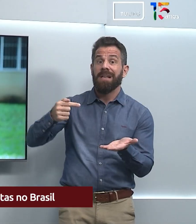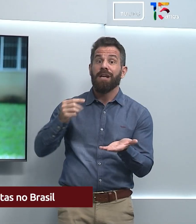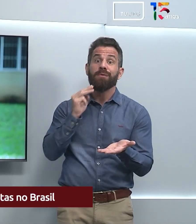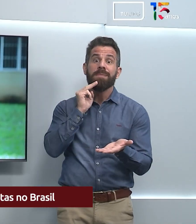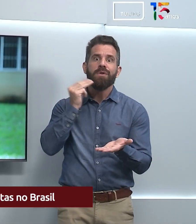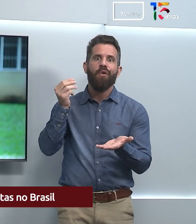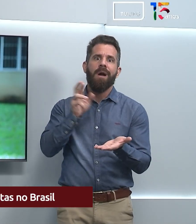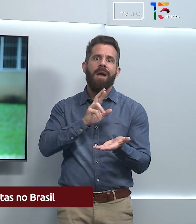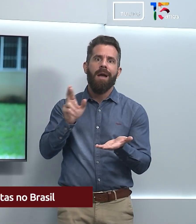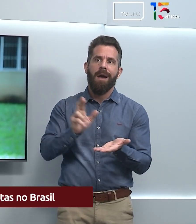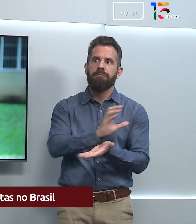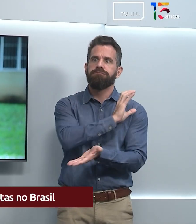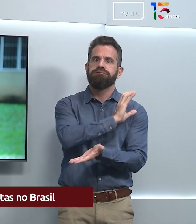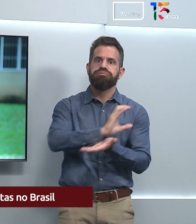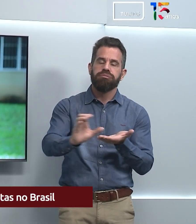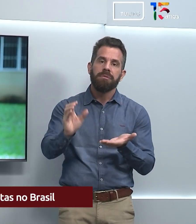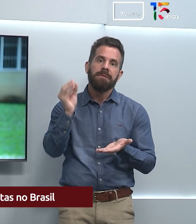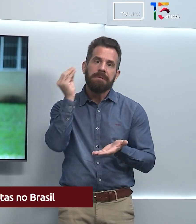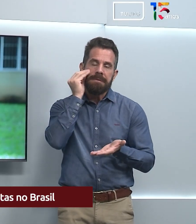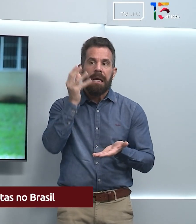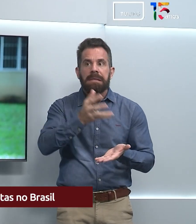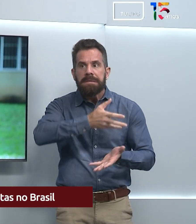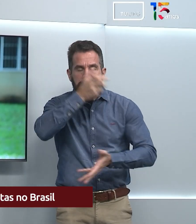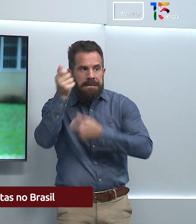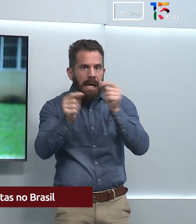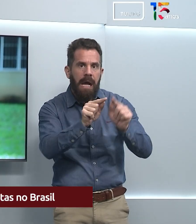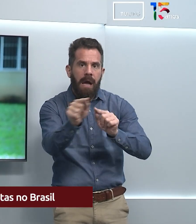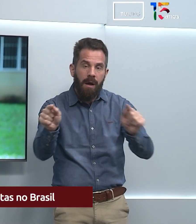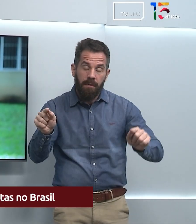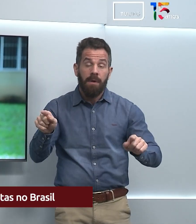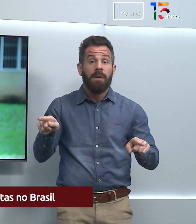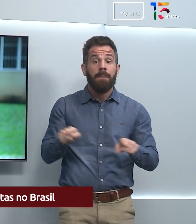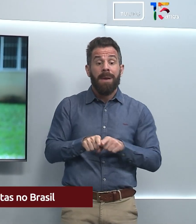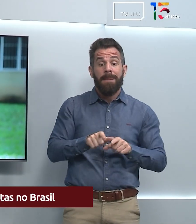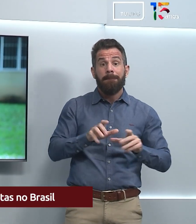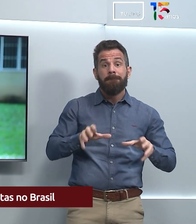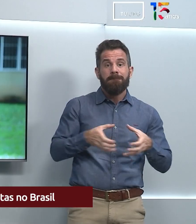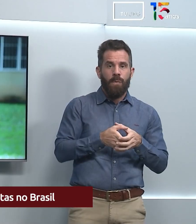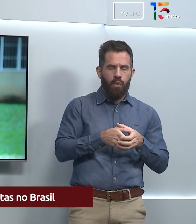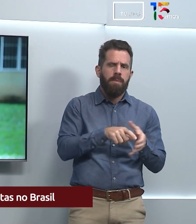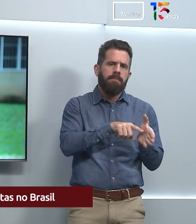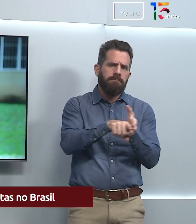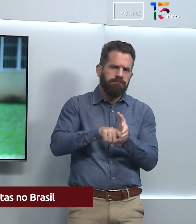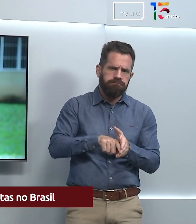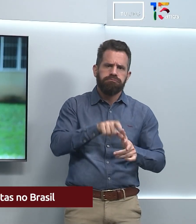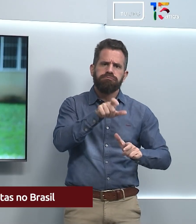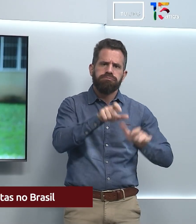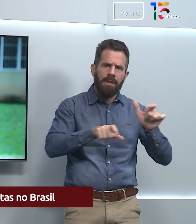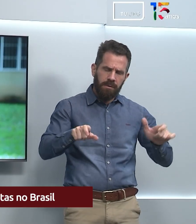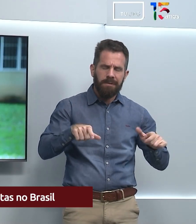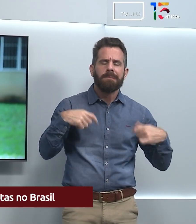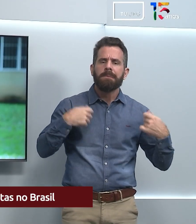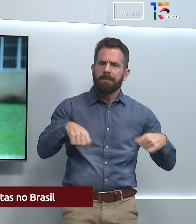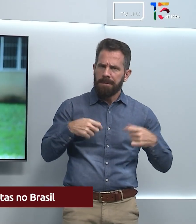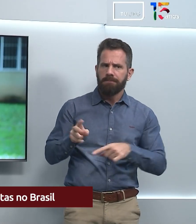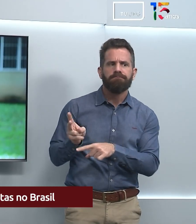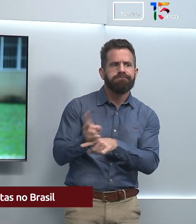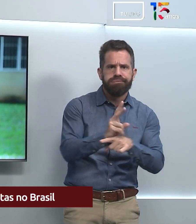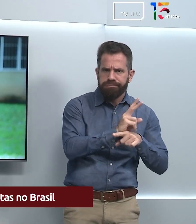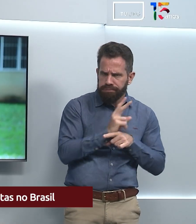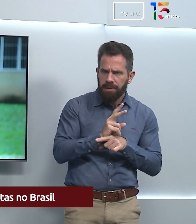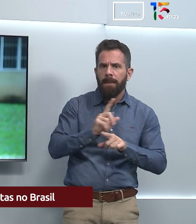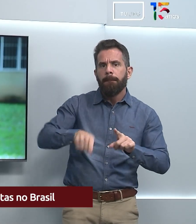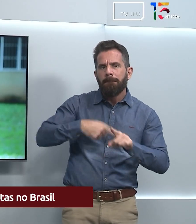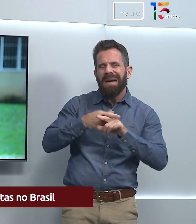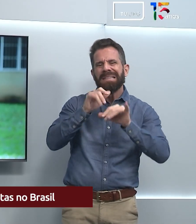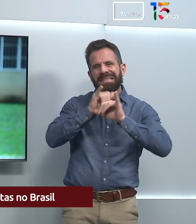evitar mais acidentes, especialistas reforçam a importância da fiscalização e campanhas de